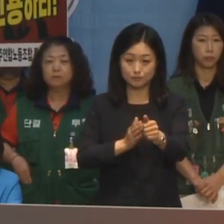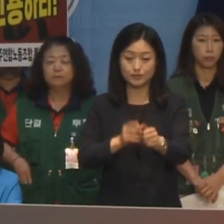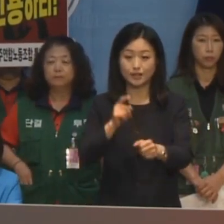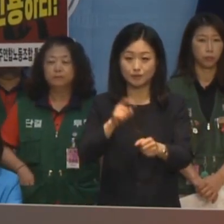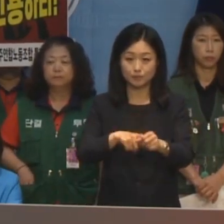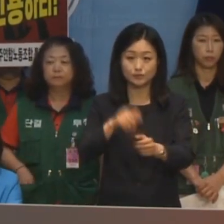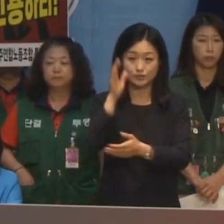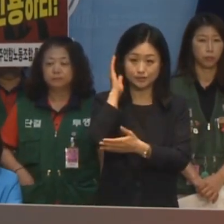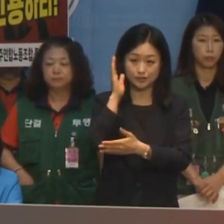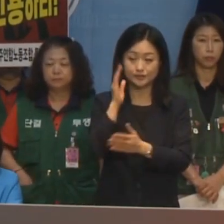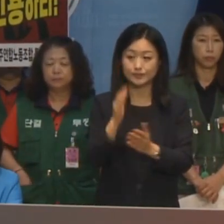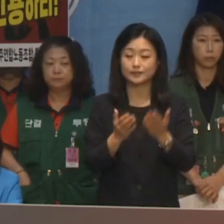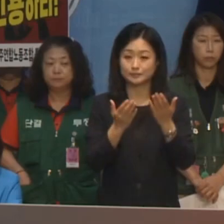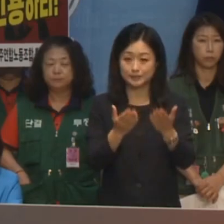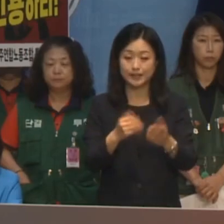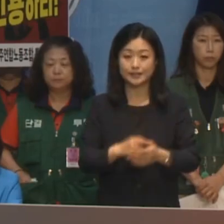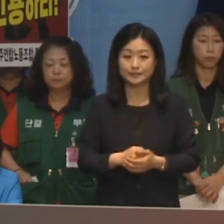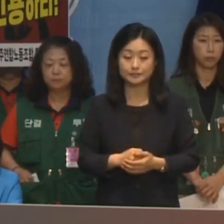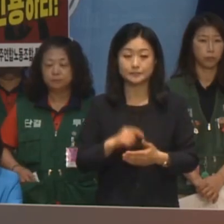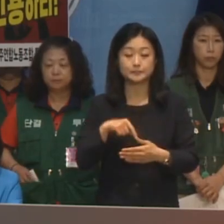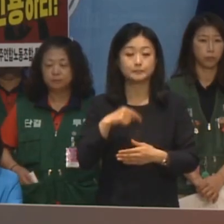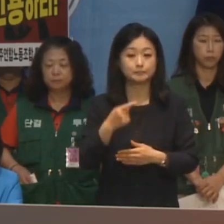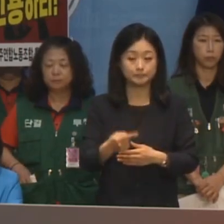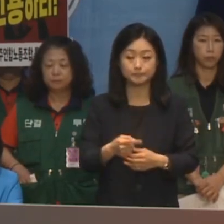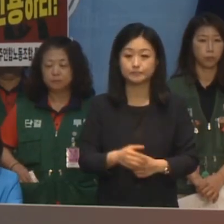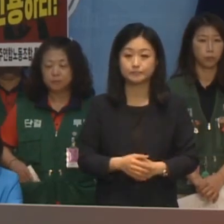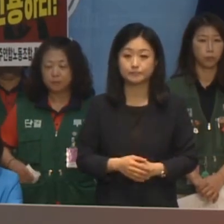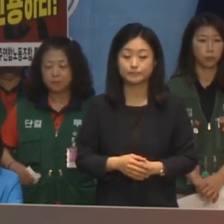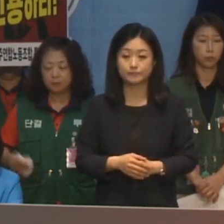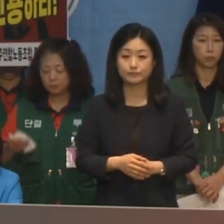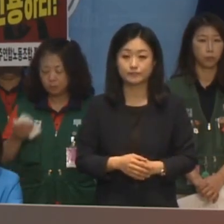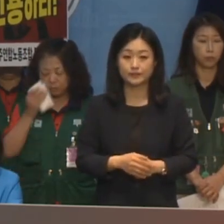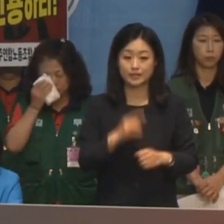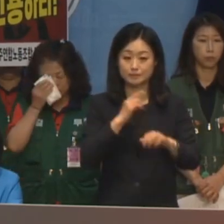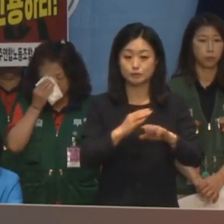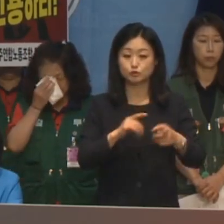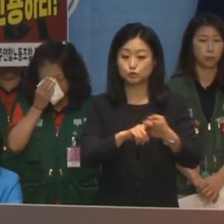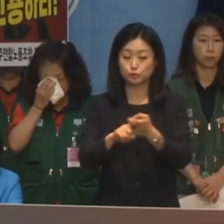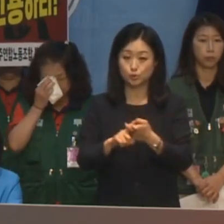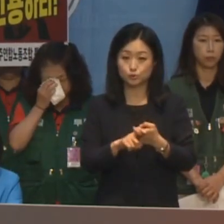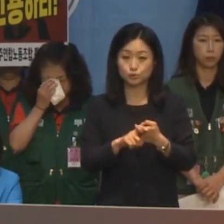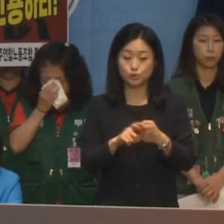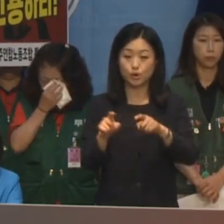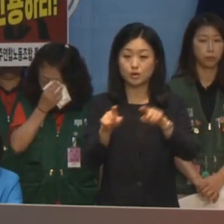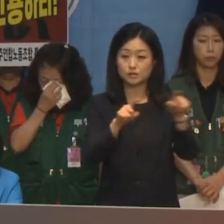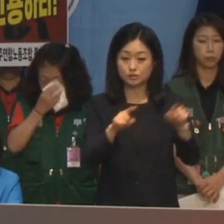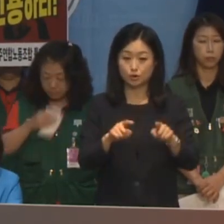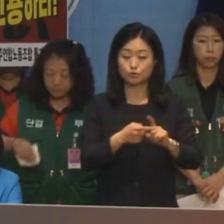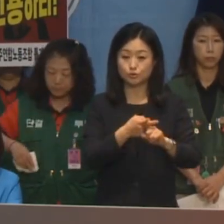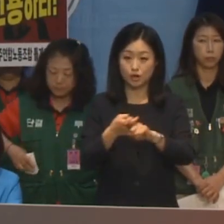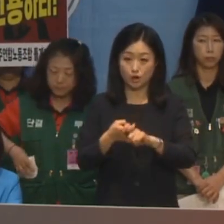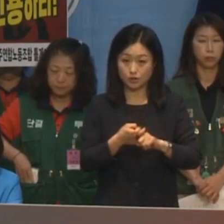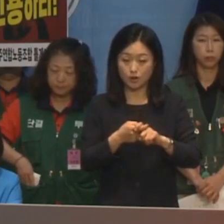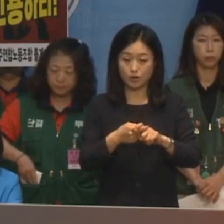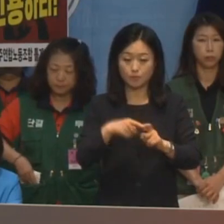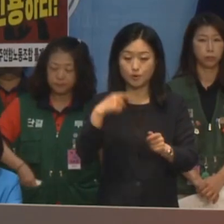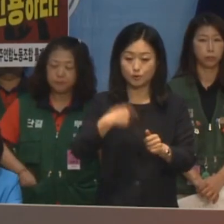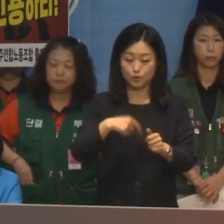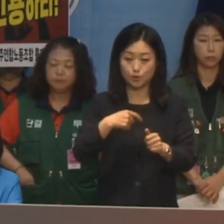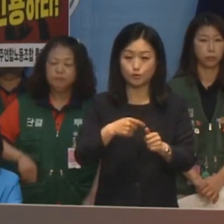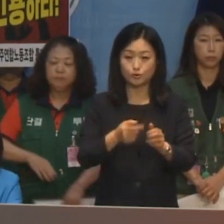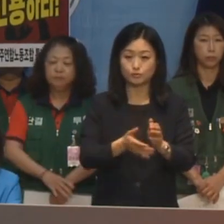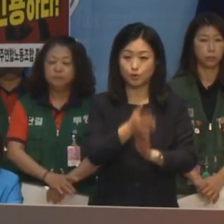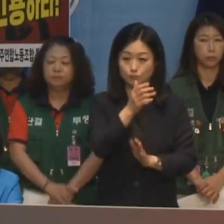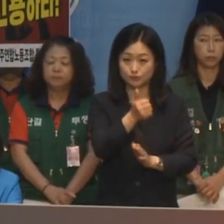바입니다. 이후 기자회견은 주훈 민주노총 전국민주연합노조